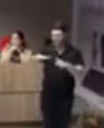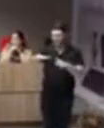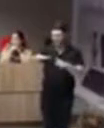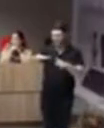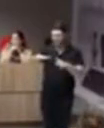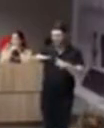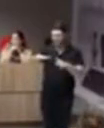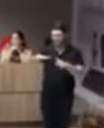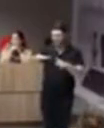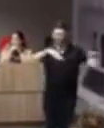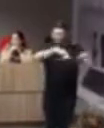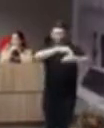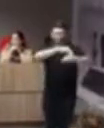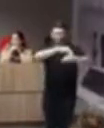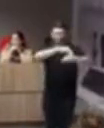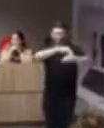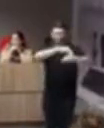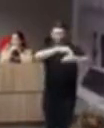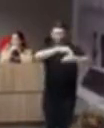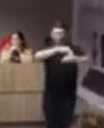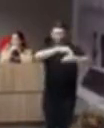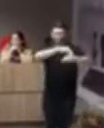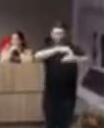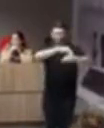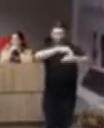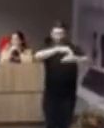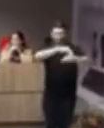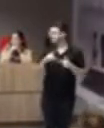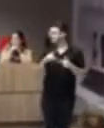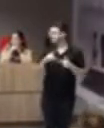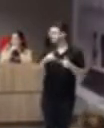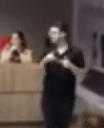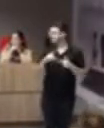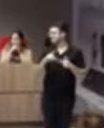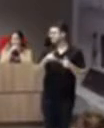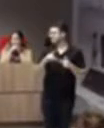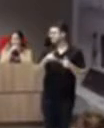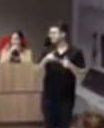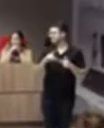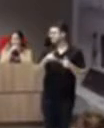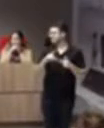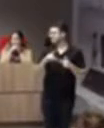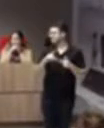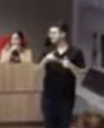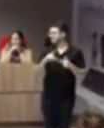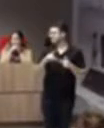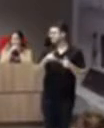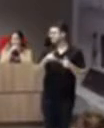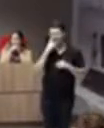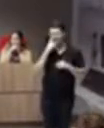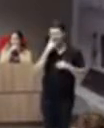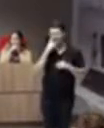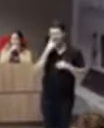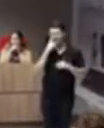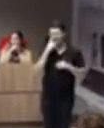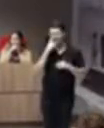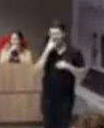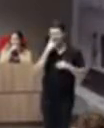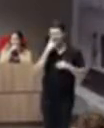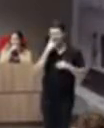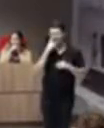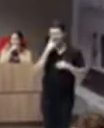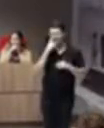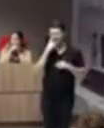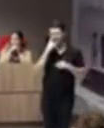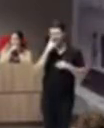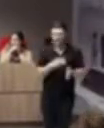masculino. Quer dizer, existe um modus operandi ali de revista íntima no uso excessivo e